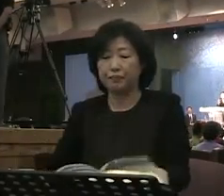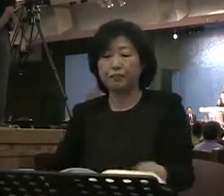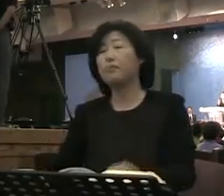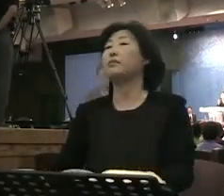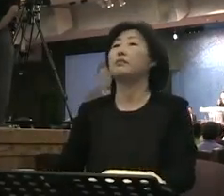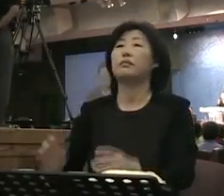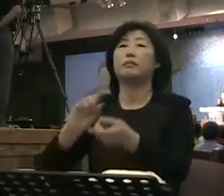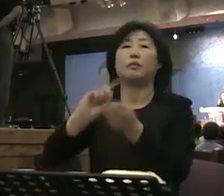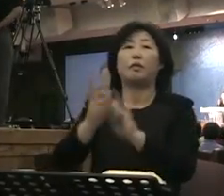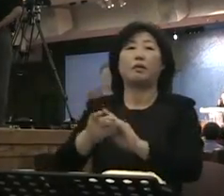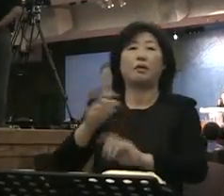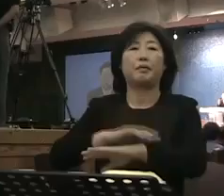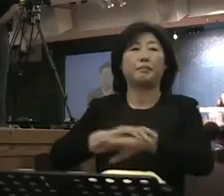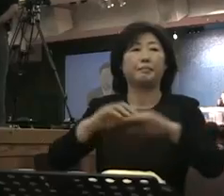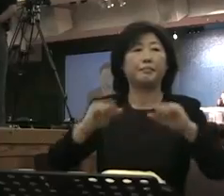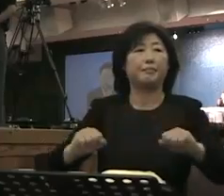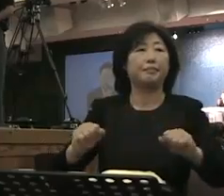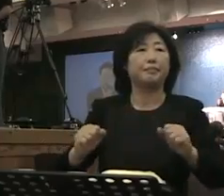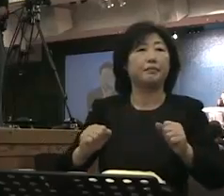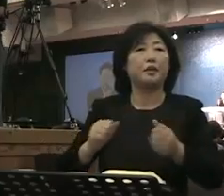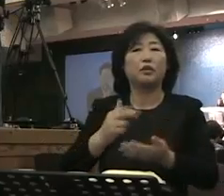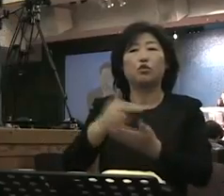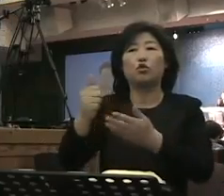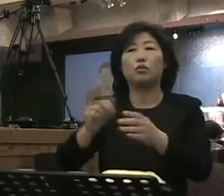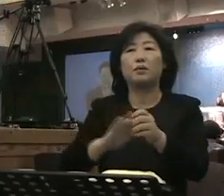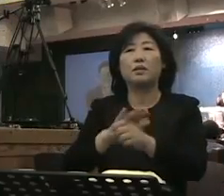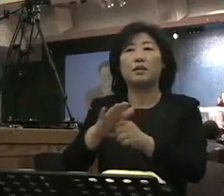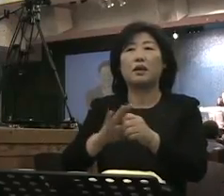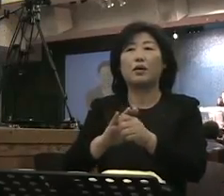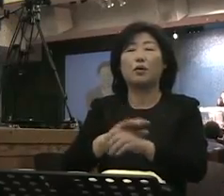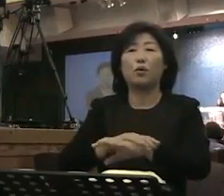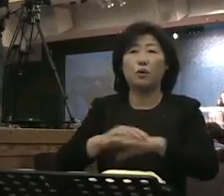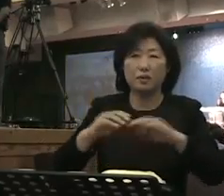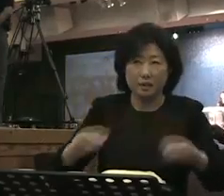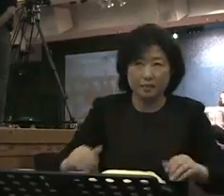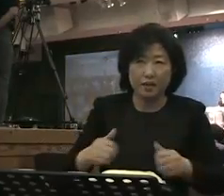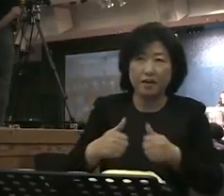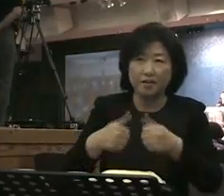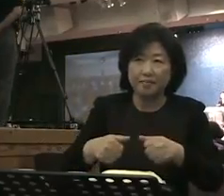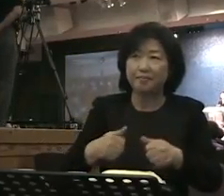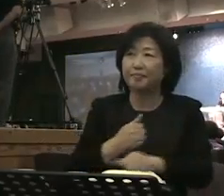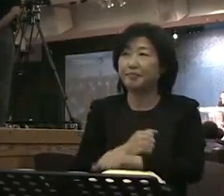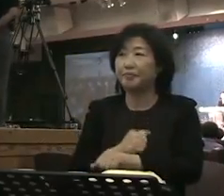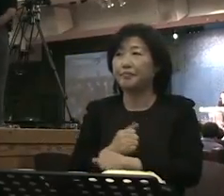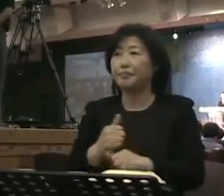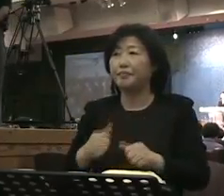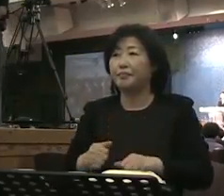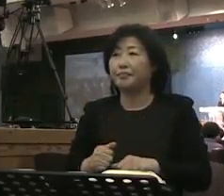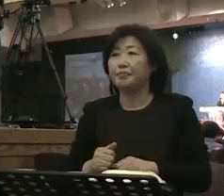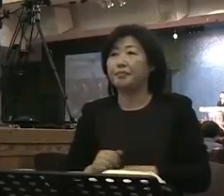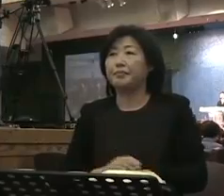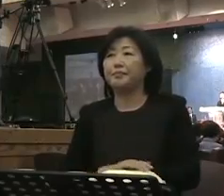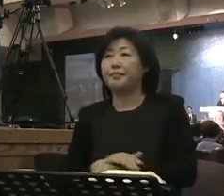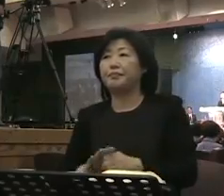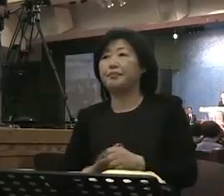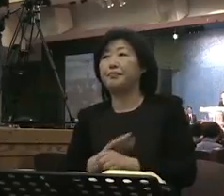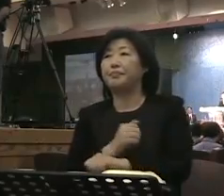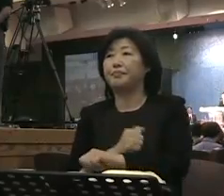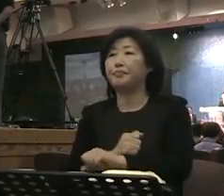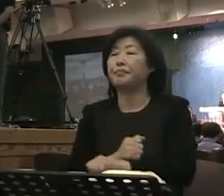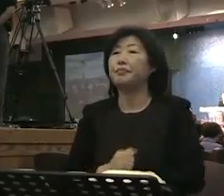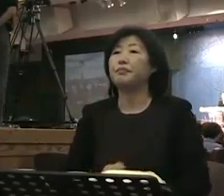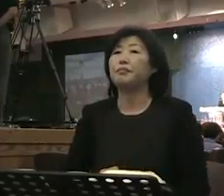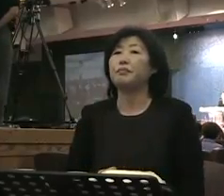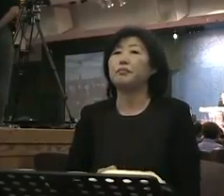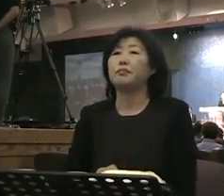인사했으면 좋겠습니다. 주님의 사랑으로 사랑합니다. 인사하겠습니다. 주님의 사랑으로 사랑합니다. 주님의 사랑으로